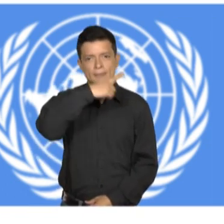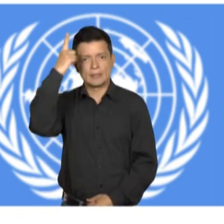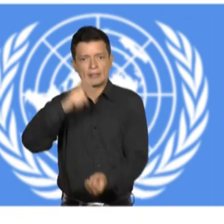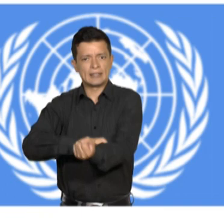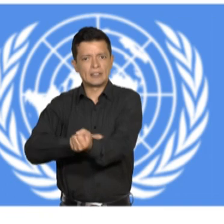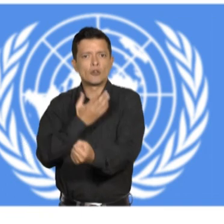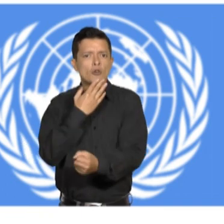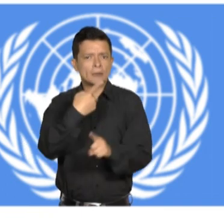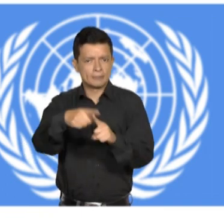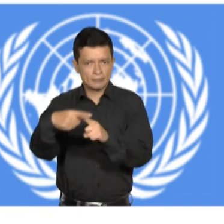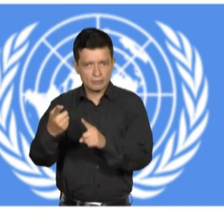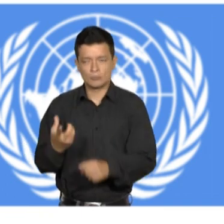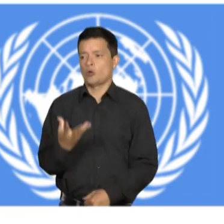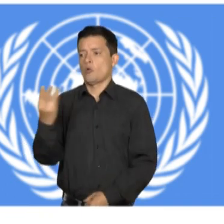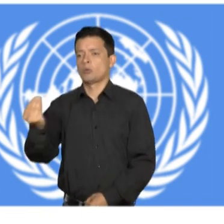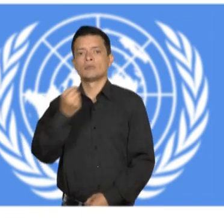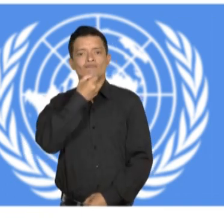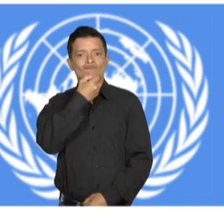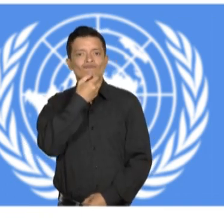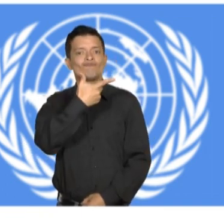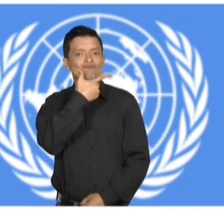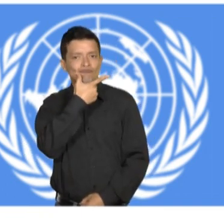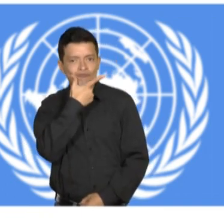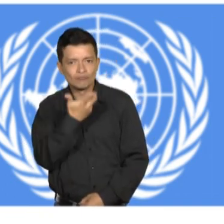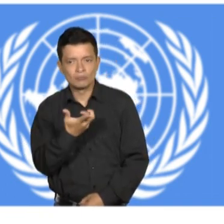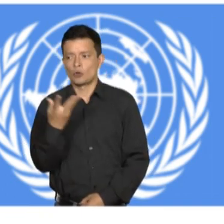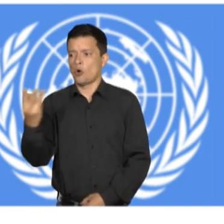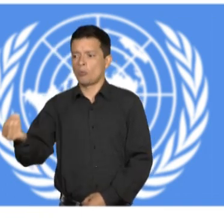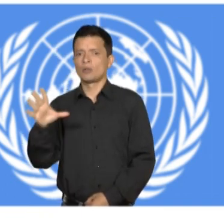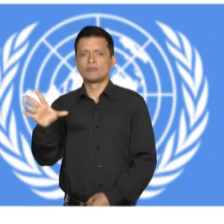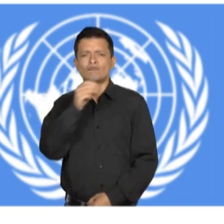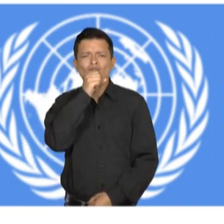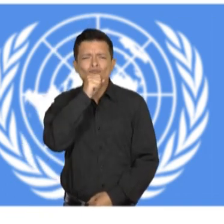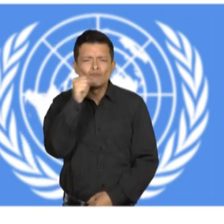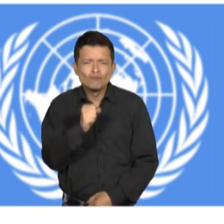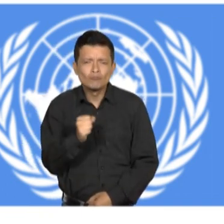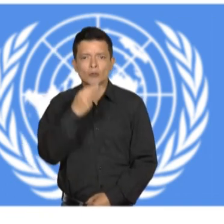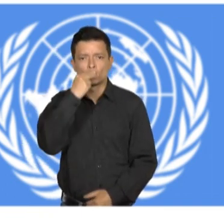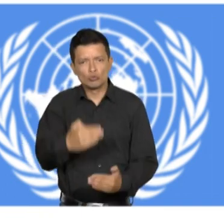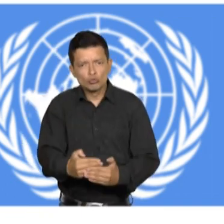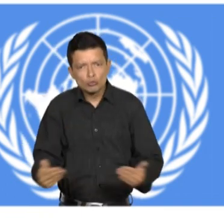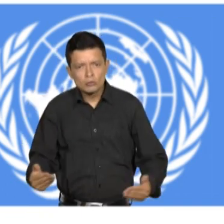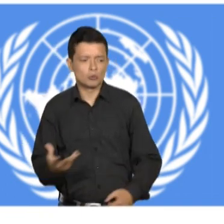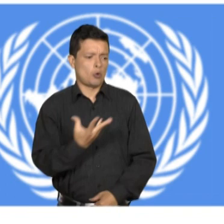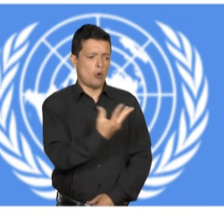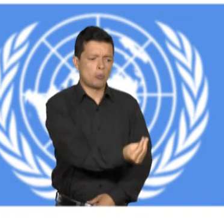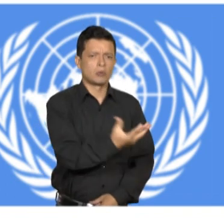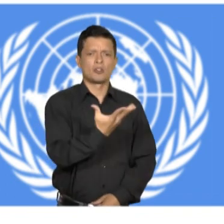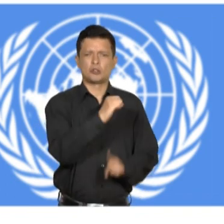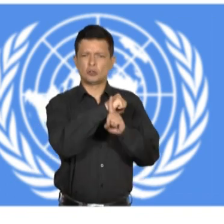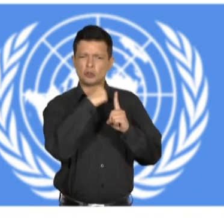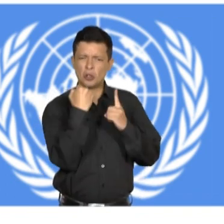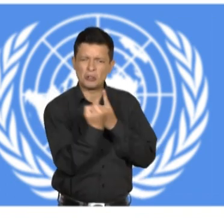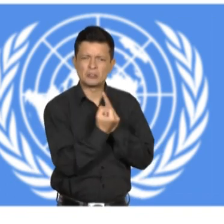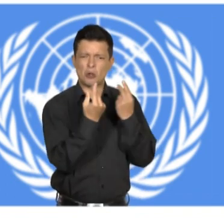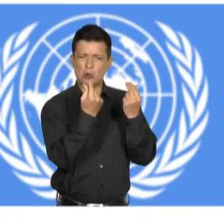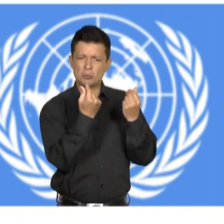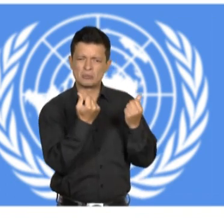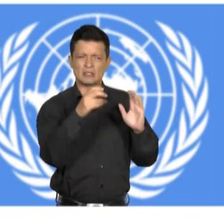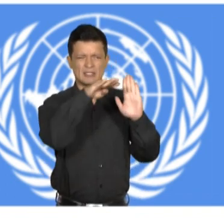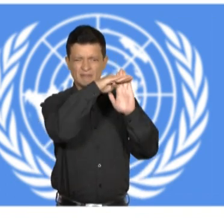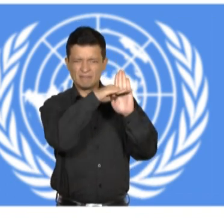opinión política o de cualquier otra índole, origen nacional, étnico, indígena o social,